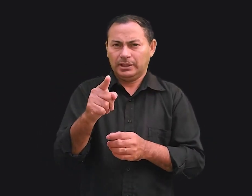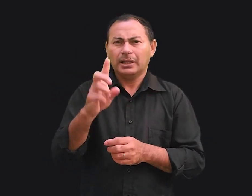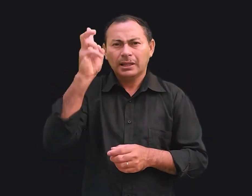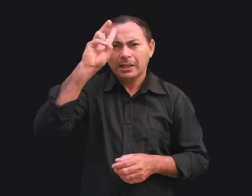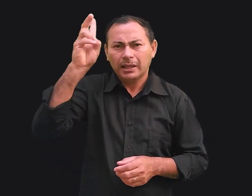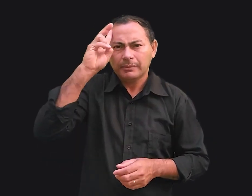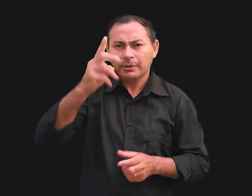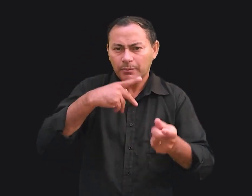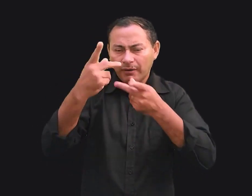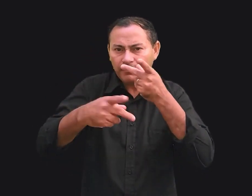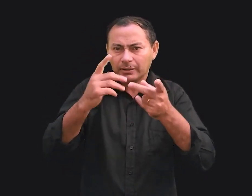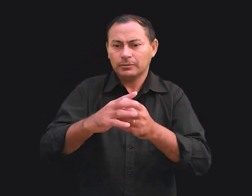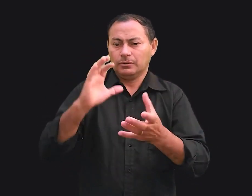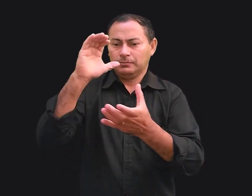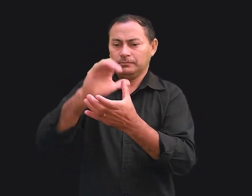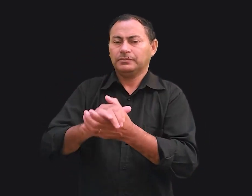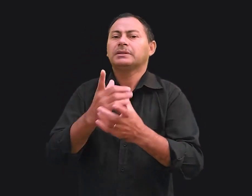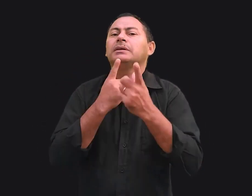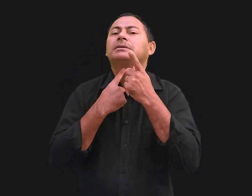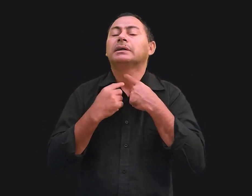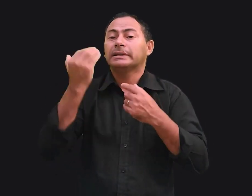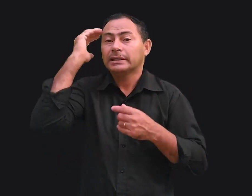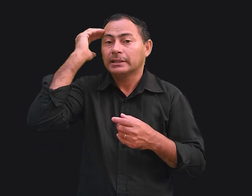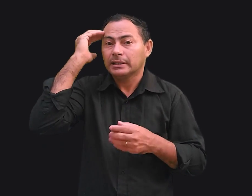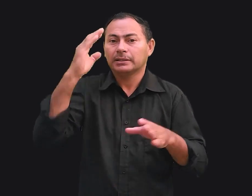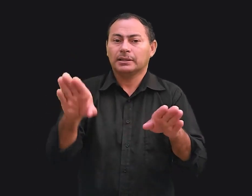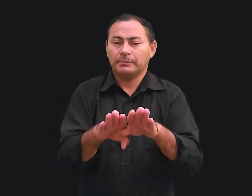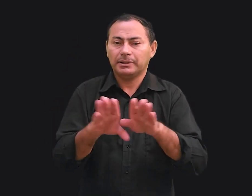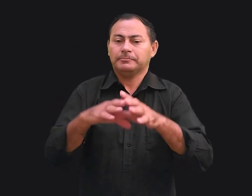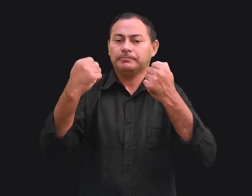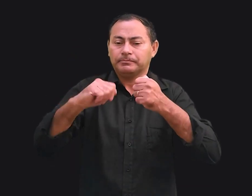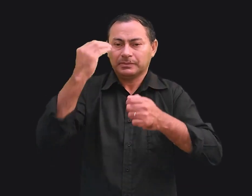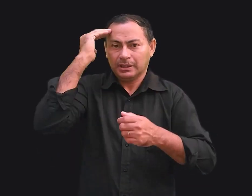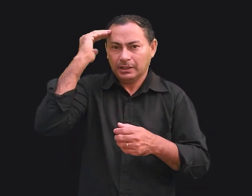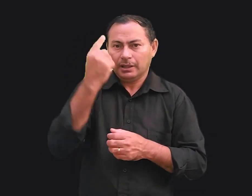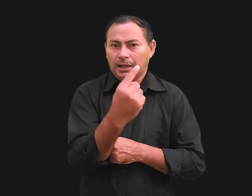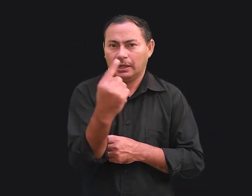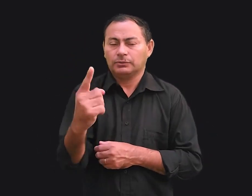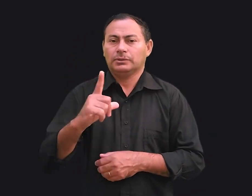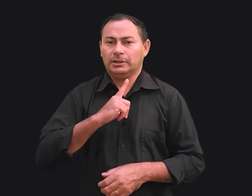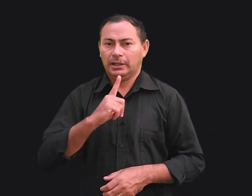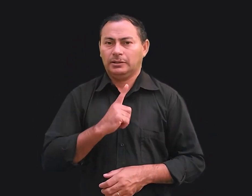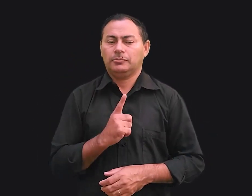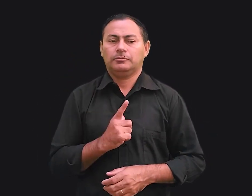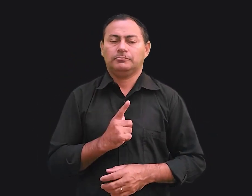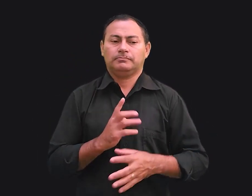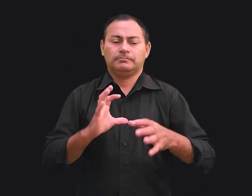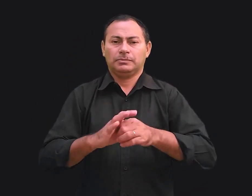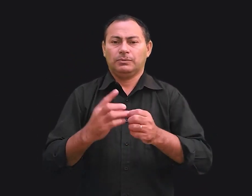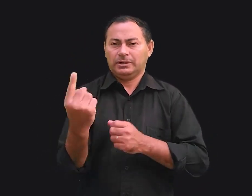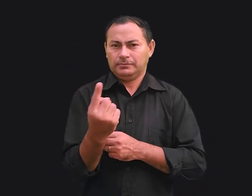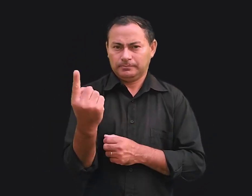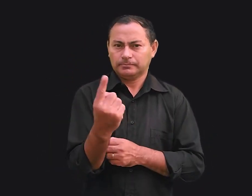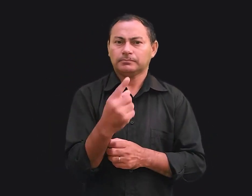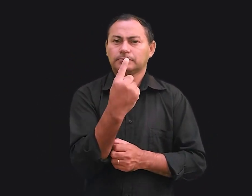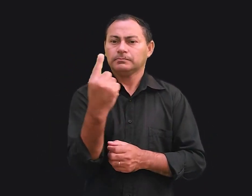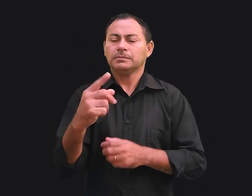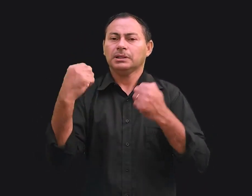estão lembrados que dissemos que se o casal deseja se entender, também deve entender que cada um possui uma individualidade? Cada um